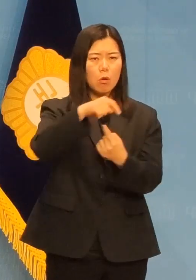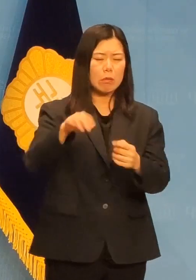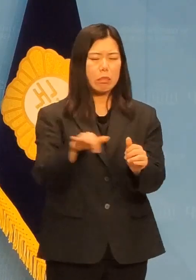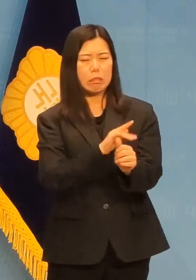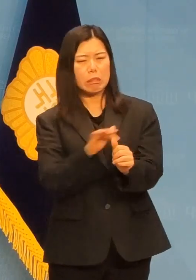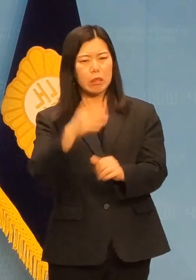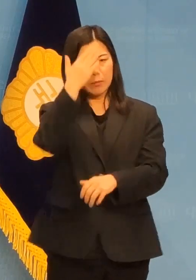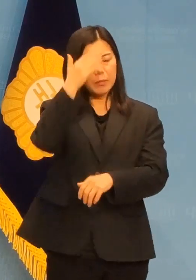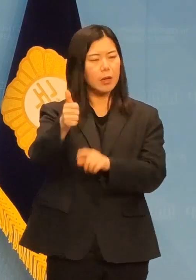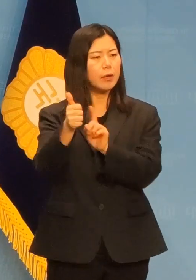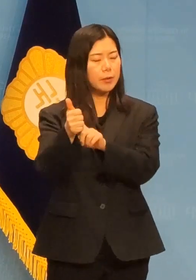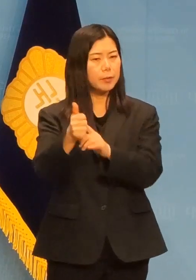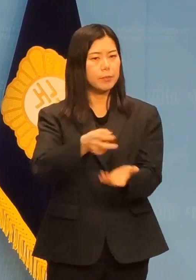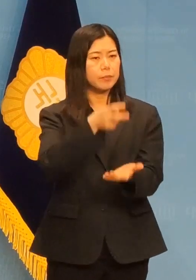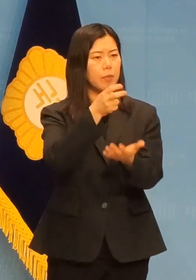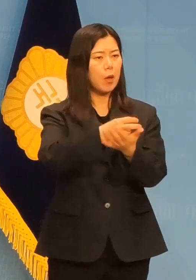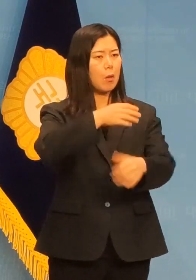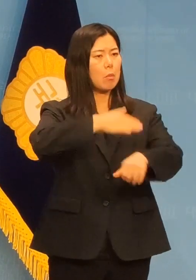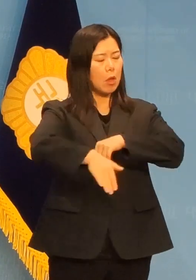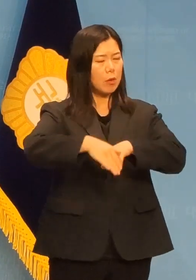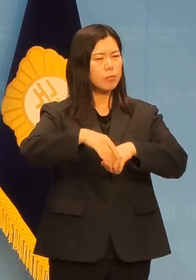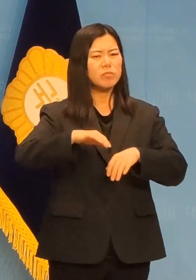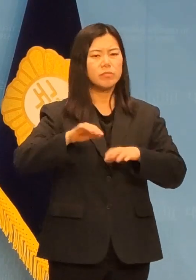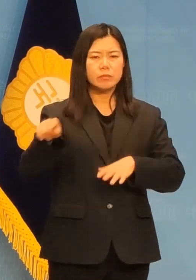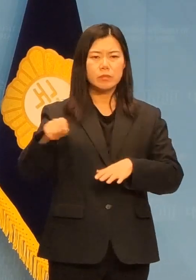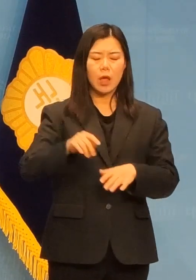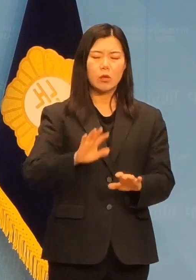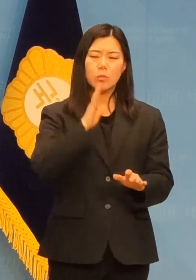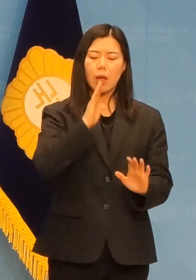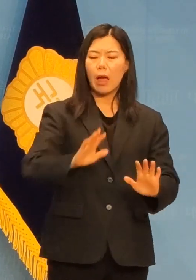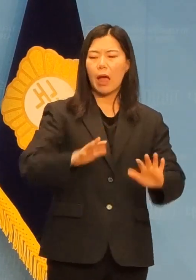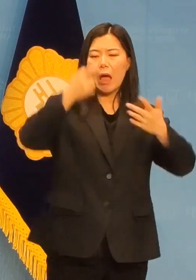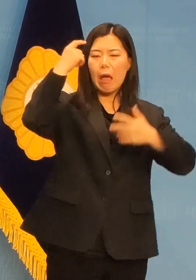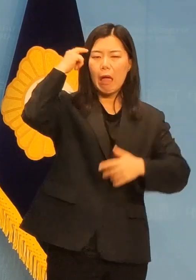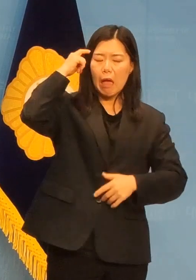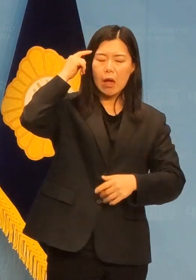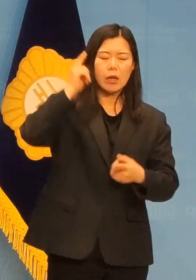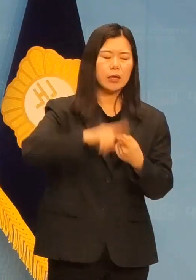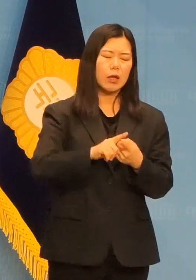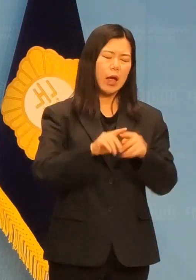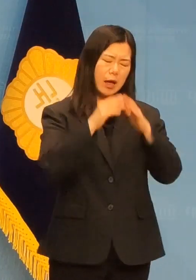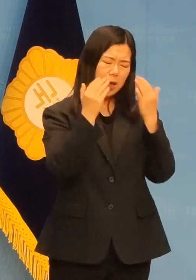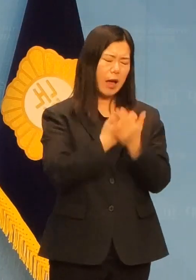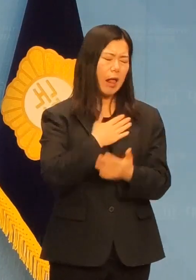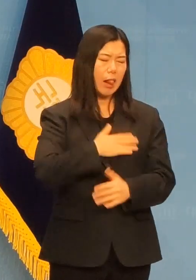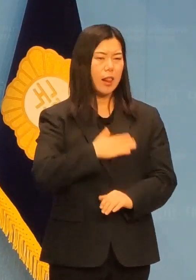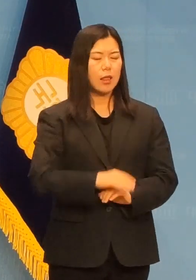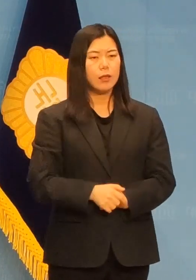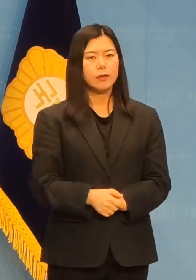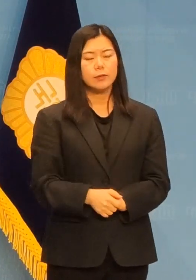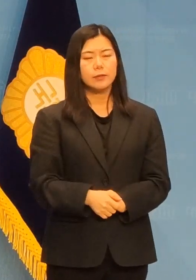수괴가 법치주의를 얼마나 가볍게 여기고 있는지 여실히 보여주었습니다.